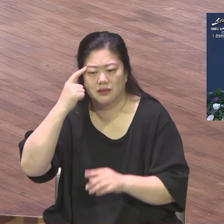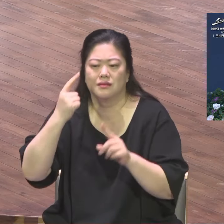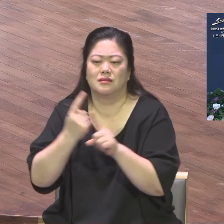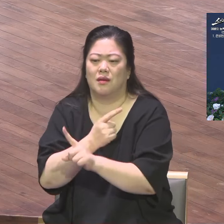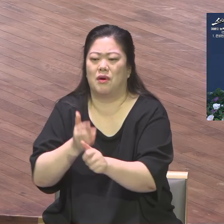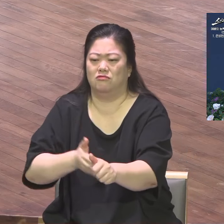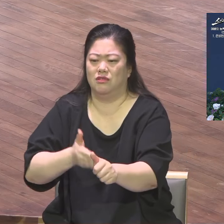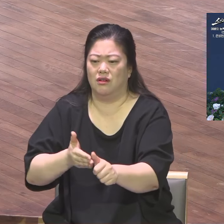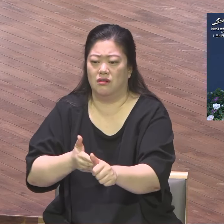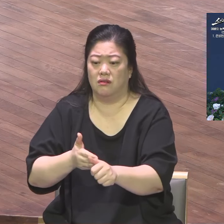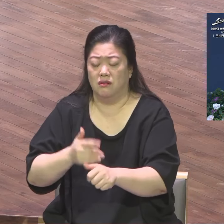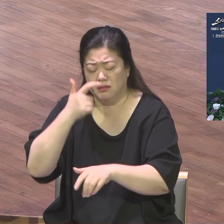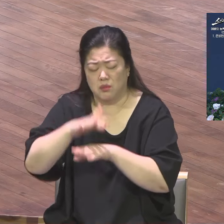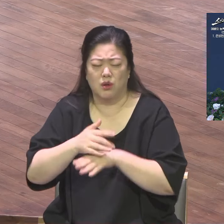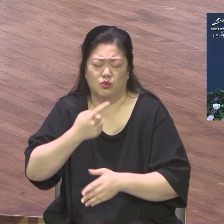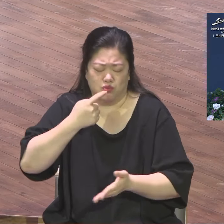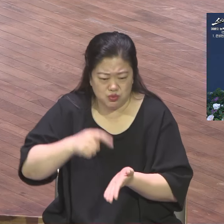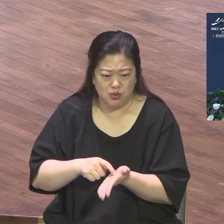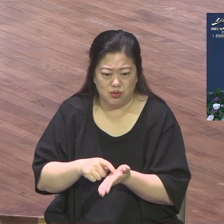생각이 바뀌어야 돼요. 생각이.